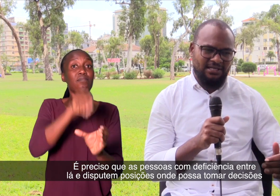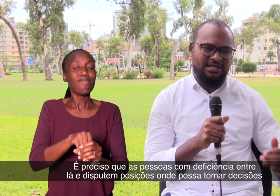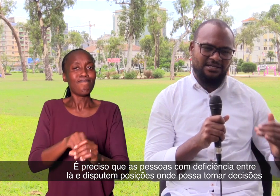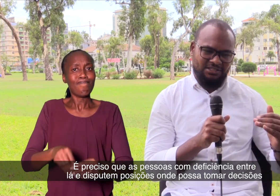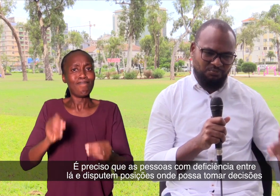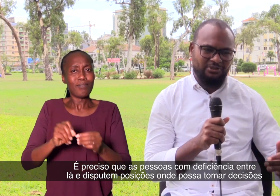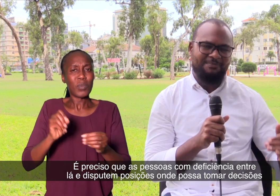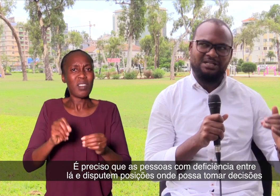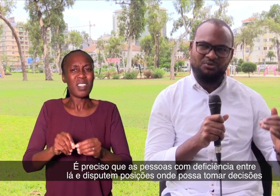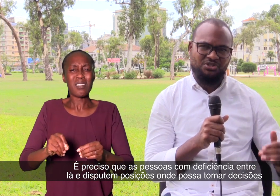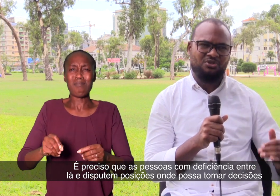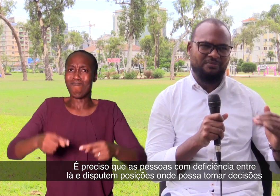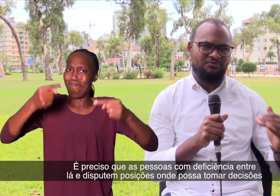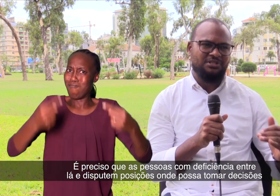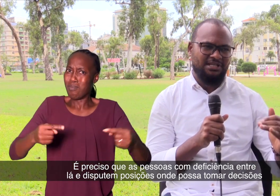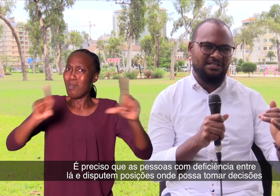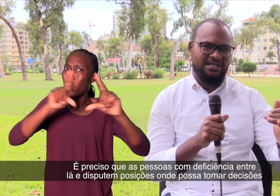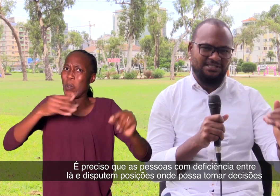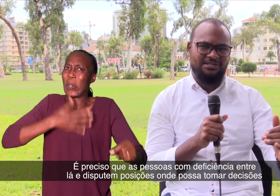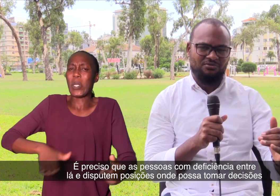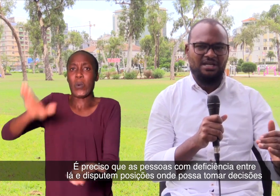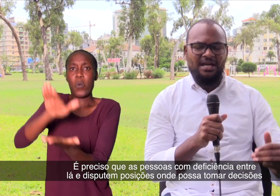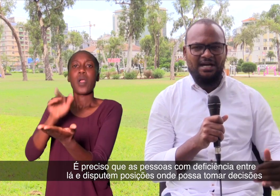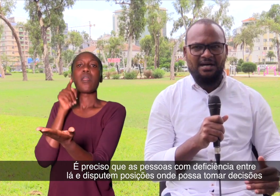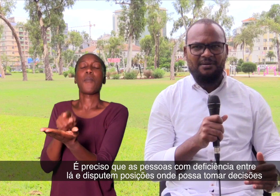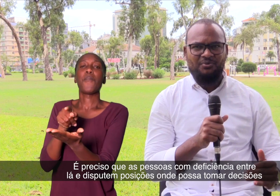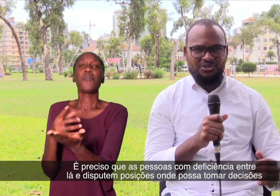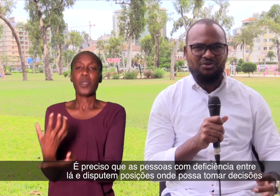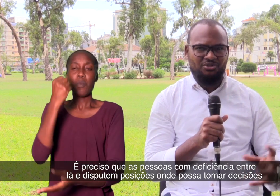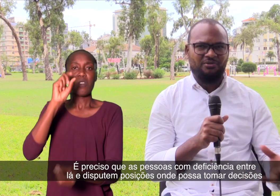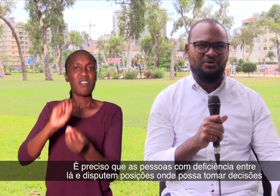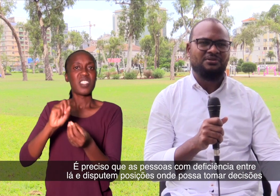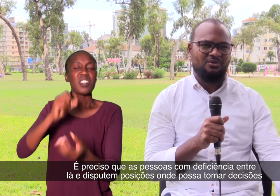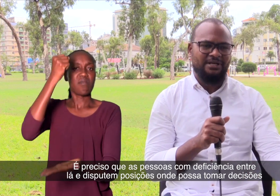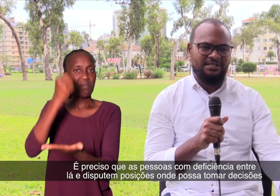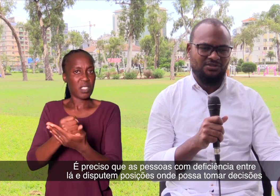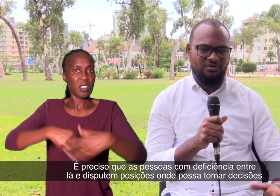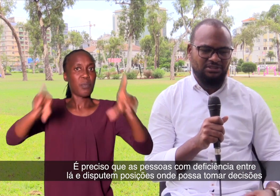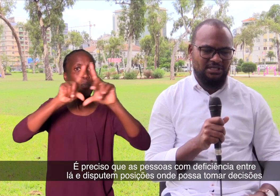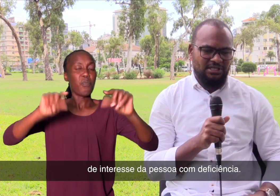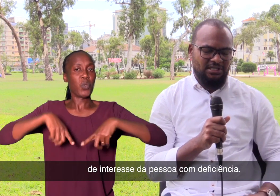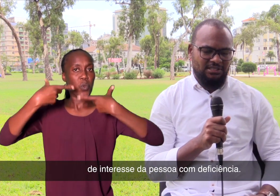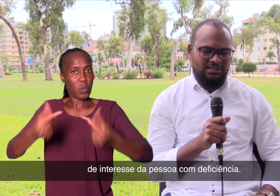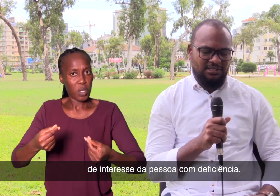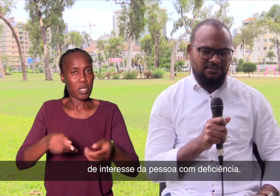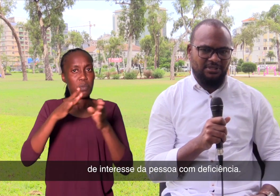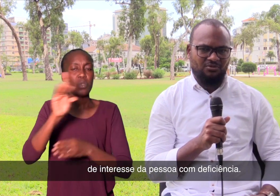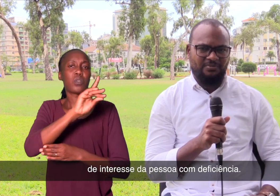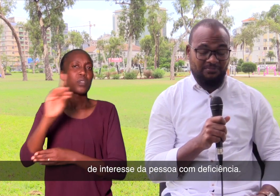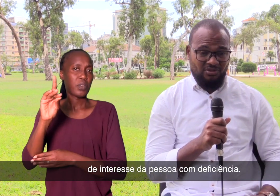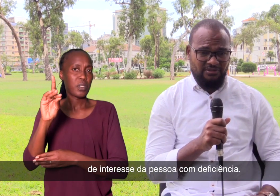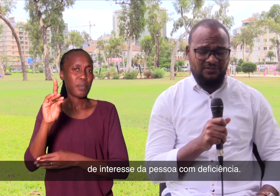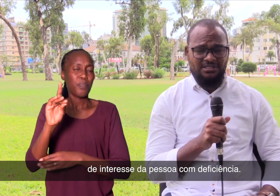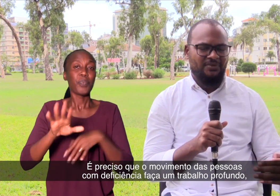entrem lá, disputem pelas posições para conseguir ter acesso a posições onde possam tomar decisões de interesse,